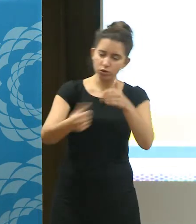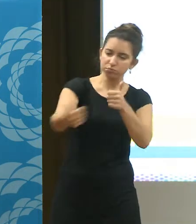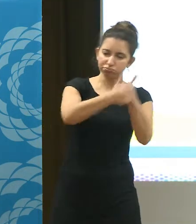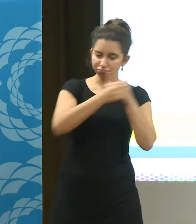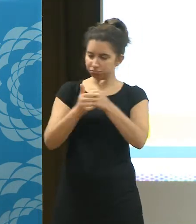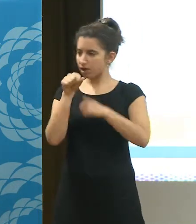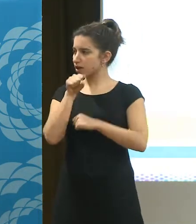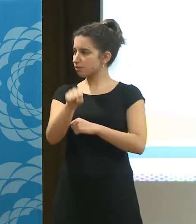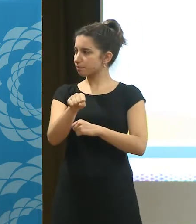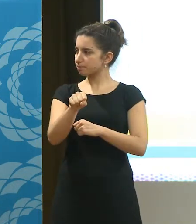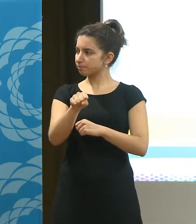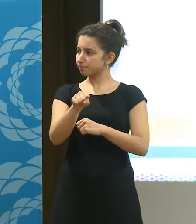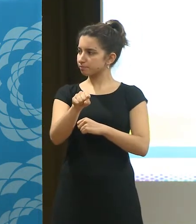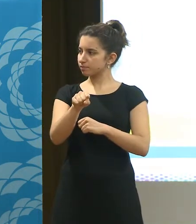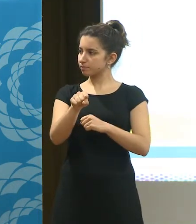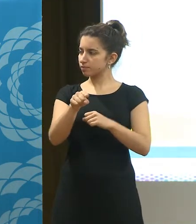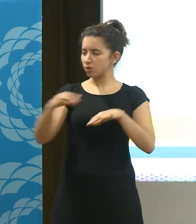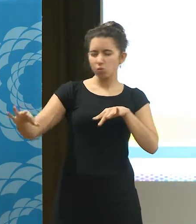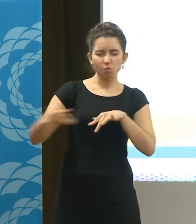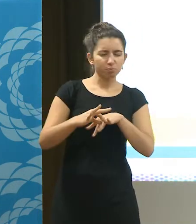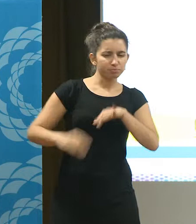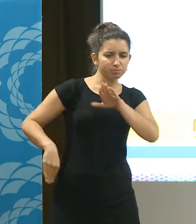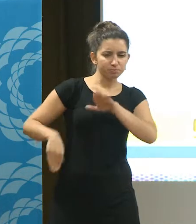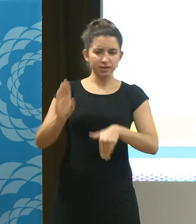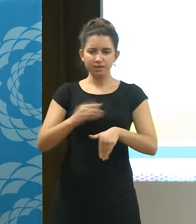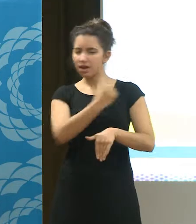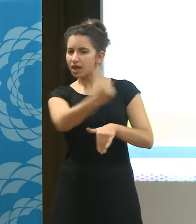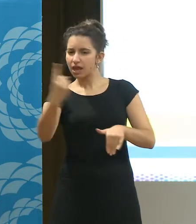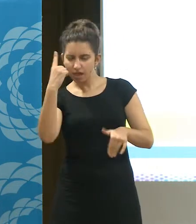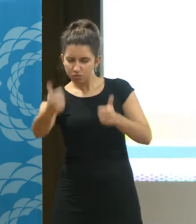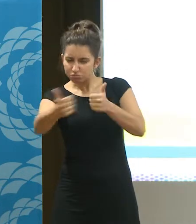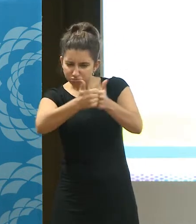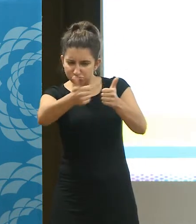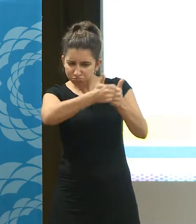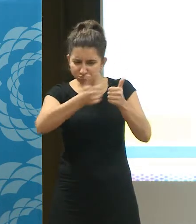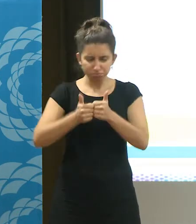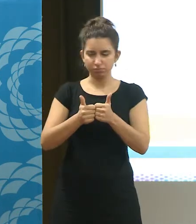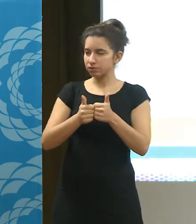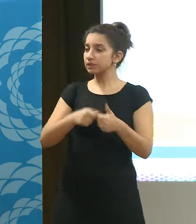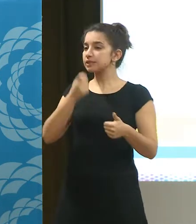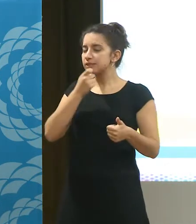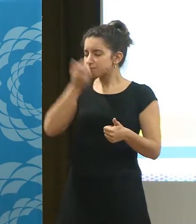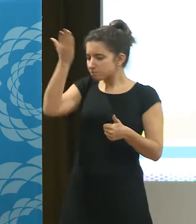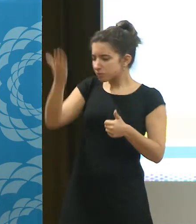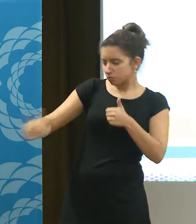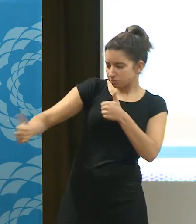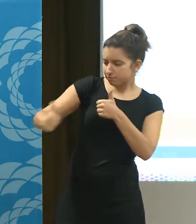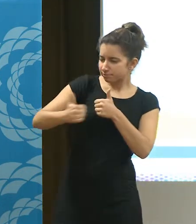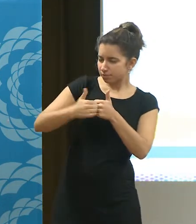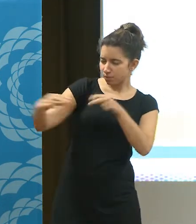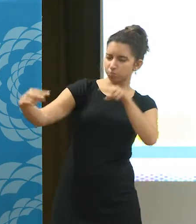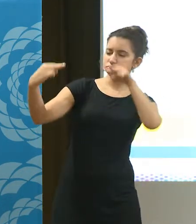nuestro mayor compromiso es con la mirada de ellos. Cada vez que un compañero o una compañera se acerca y con solo su